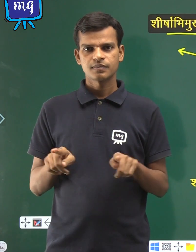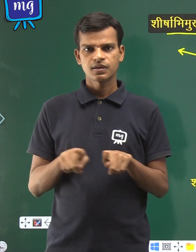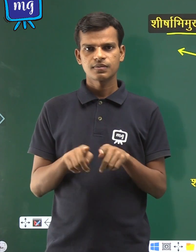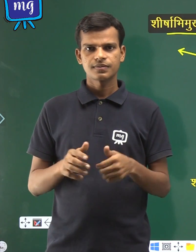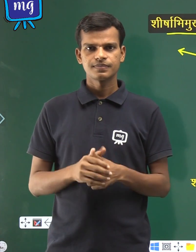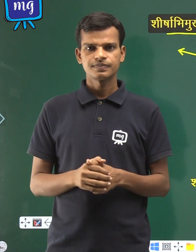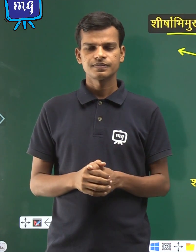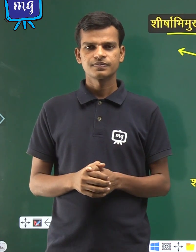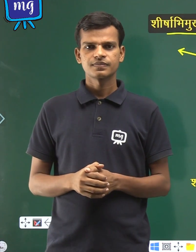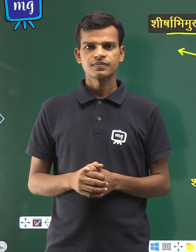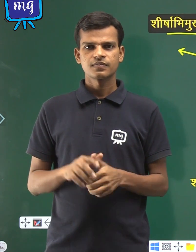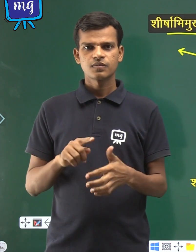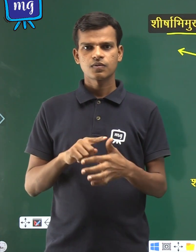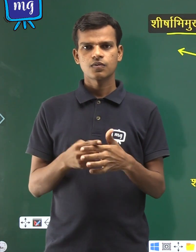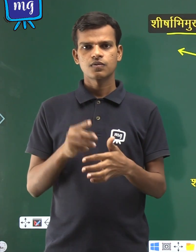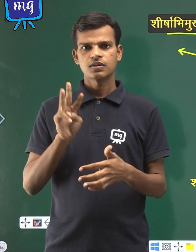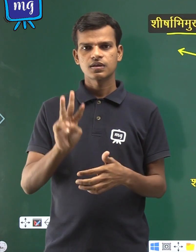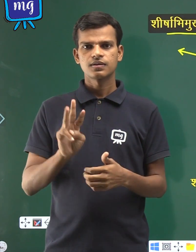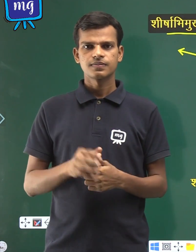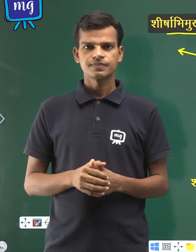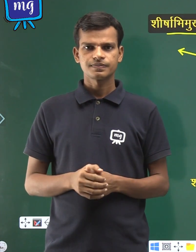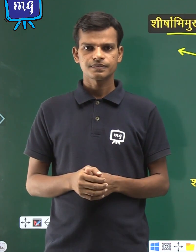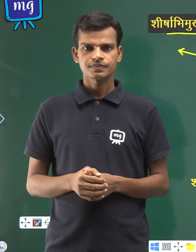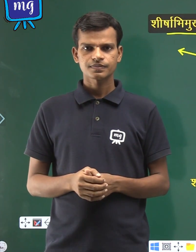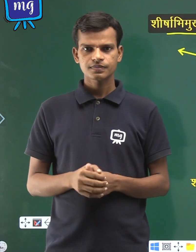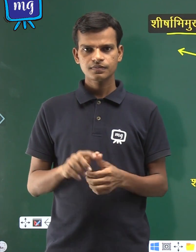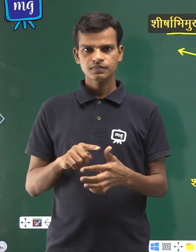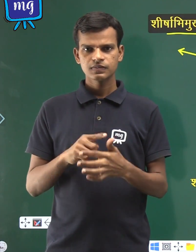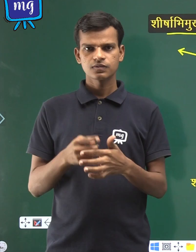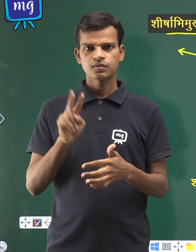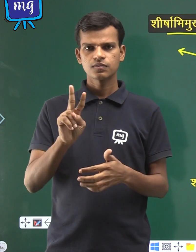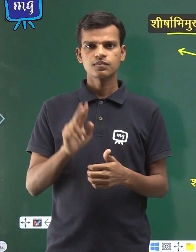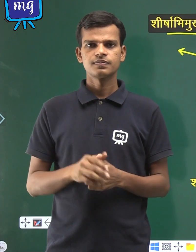बराबर कोण 3, कोण 2